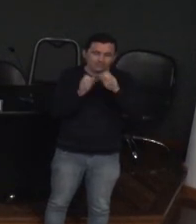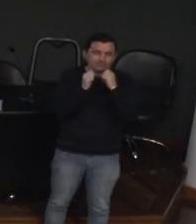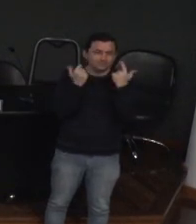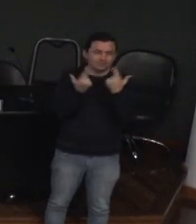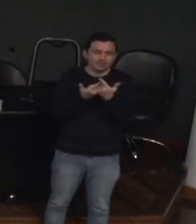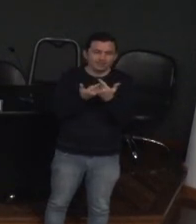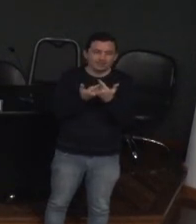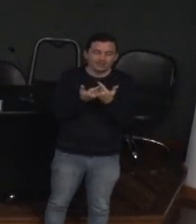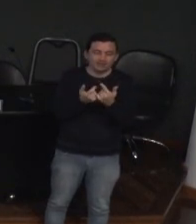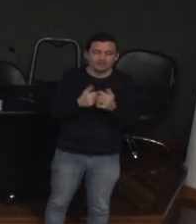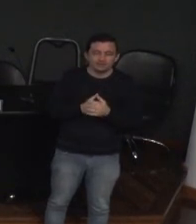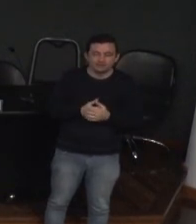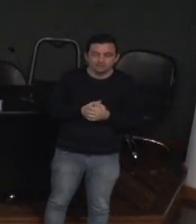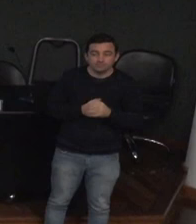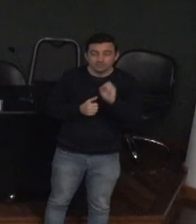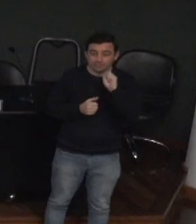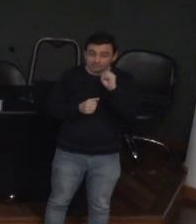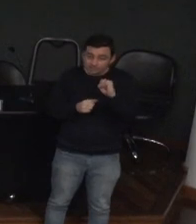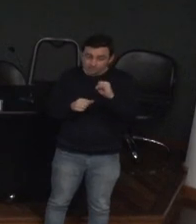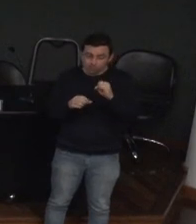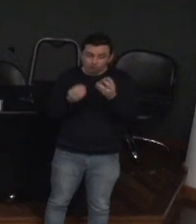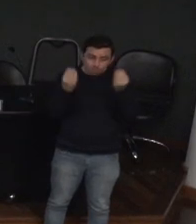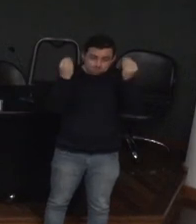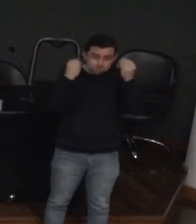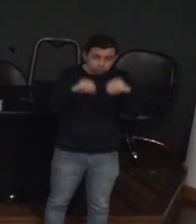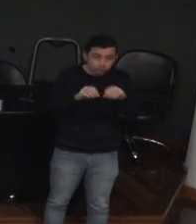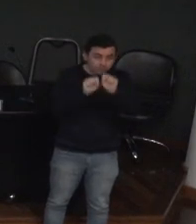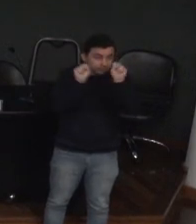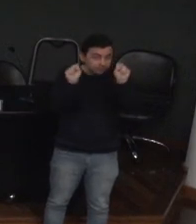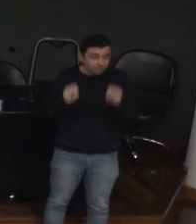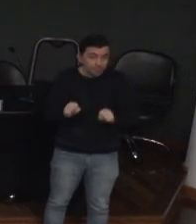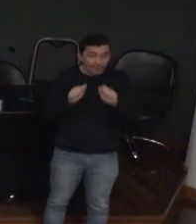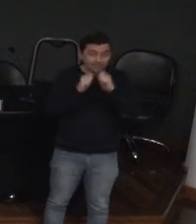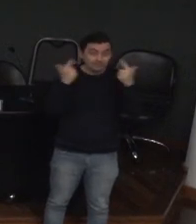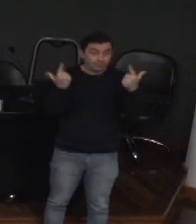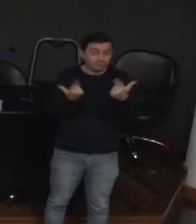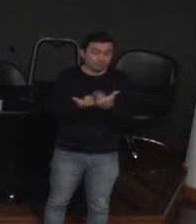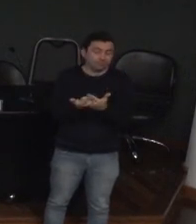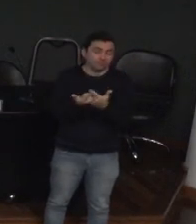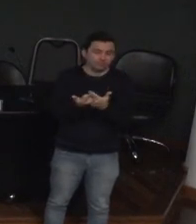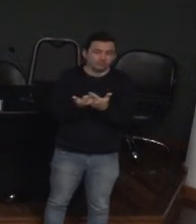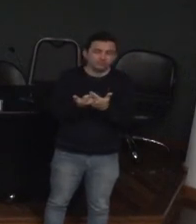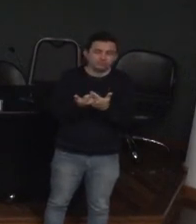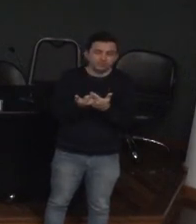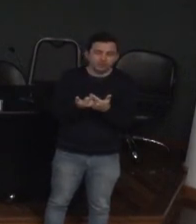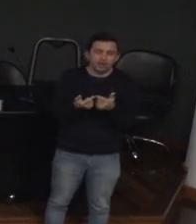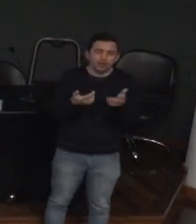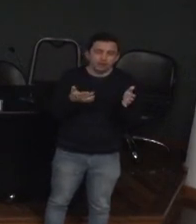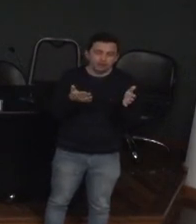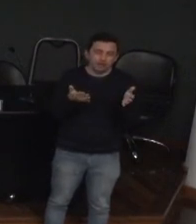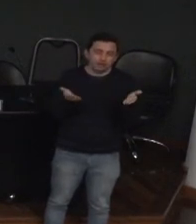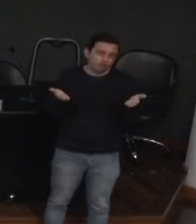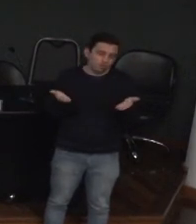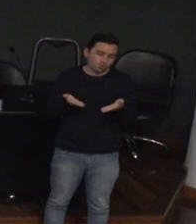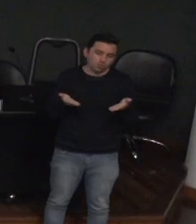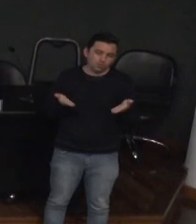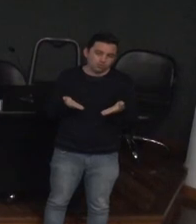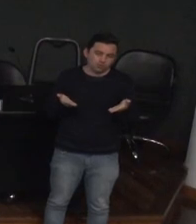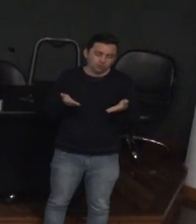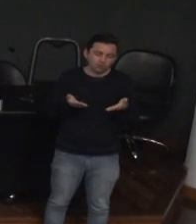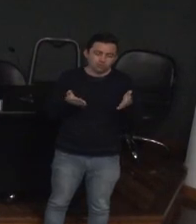tem intervenção. Se você lançar no sistema da Assembleia, passa, né,